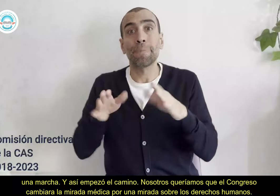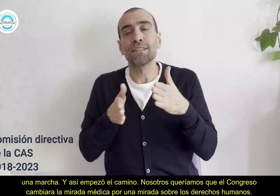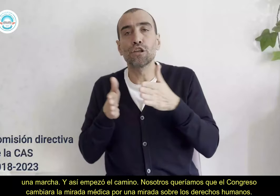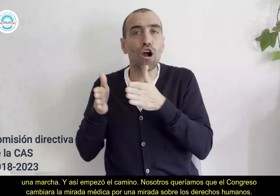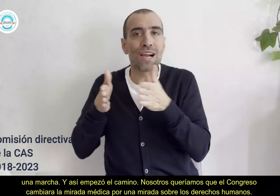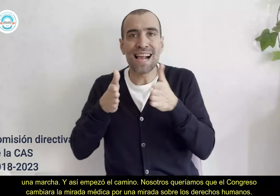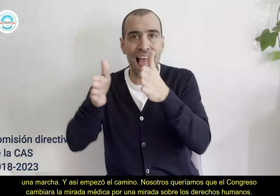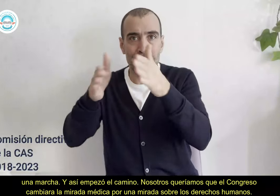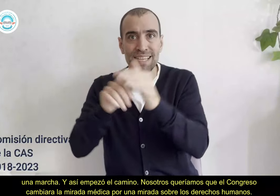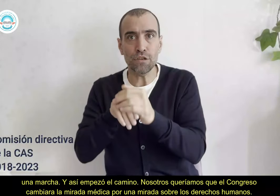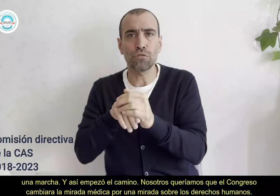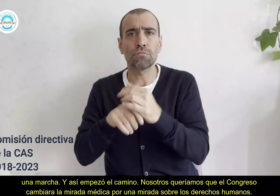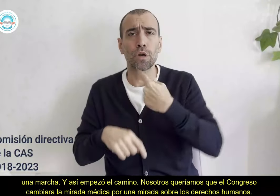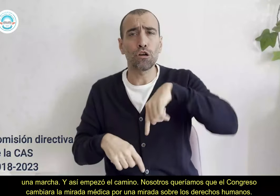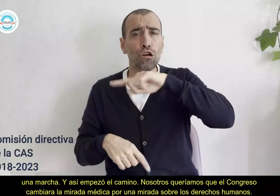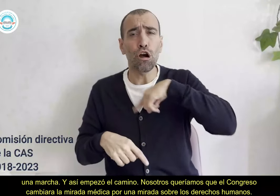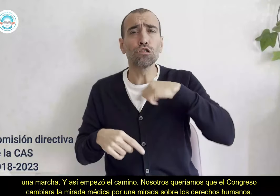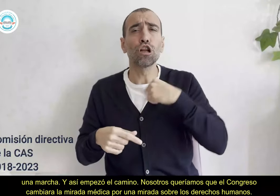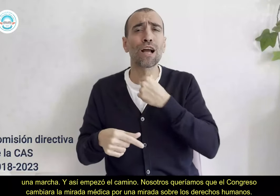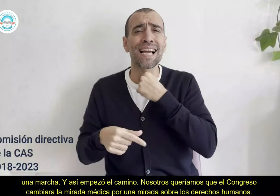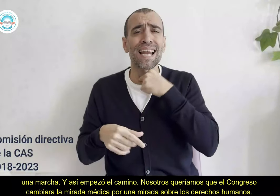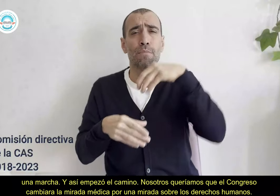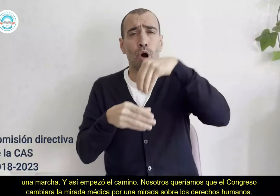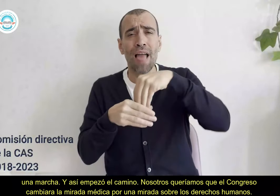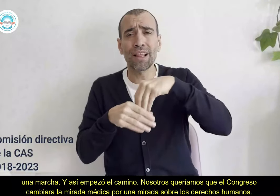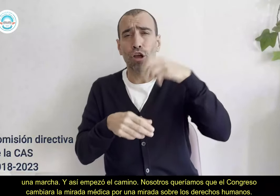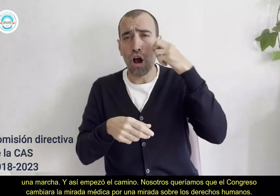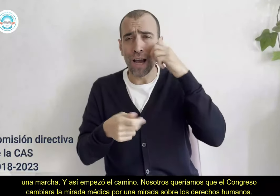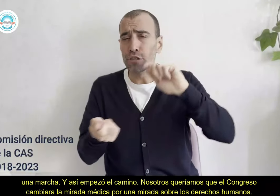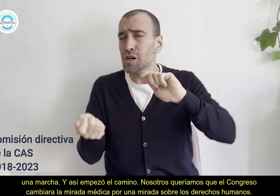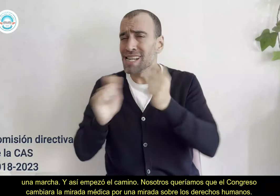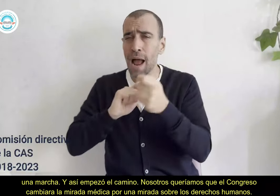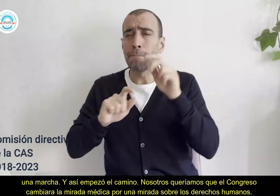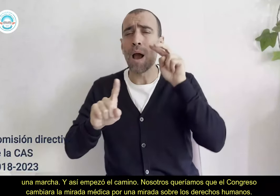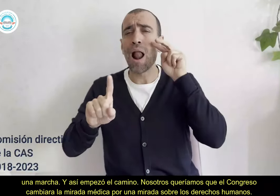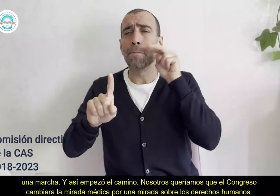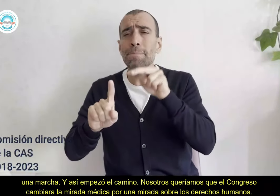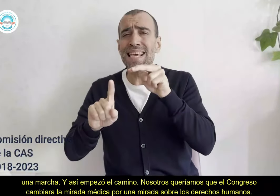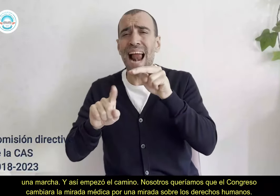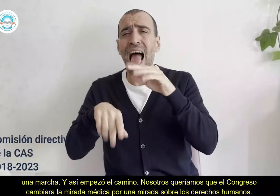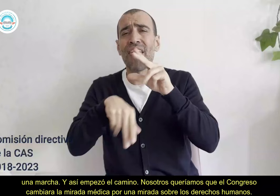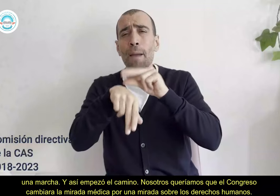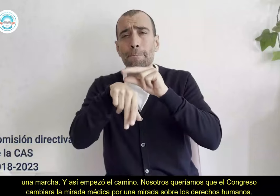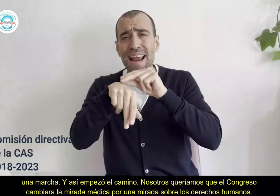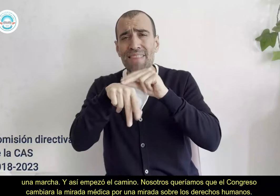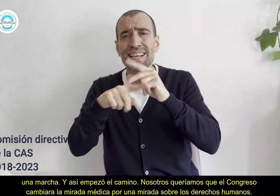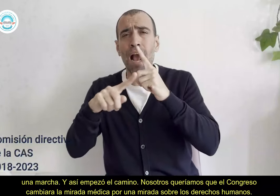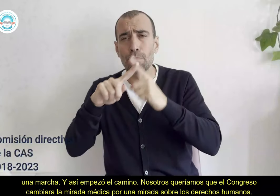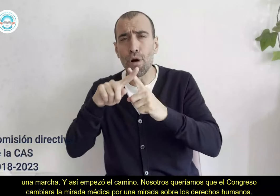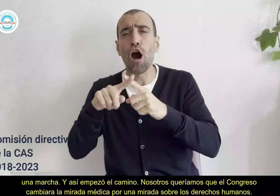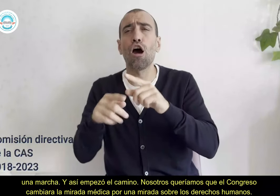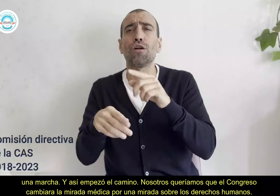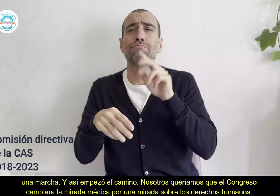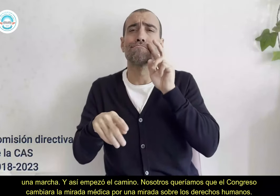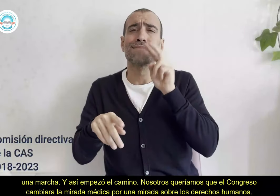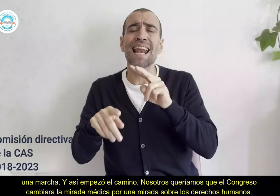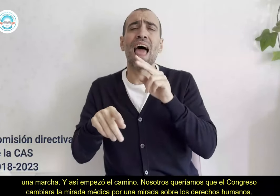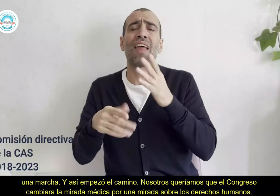así empezamos el camino. Nosotros queríamos que el Congreso cambiara la mirada médica por una mirada sobre